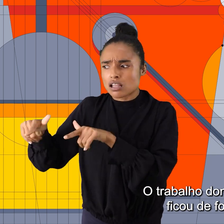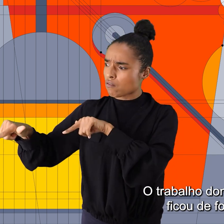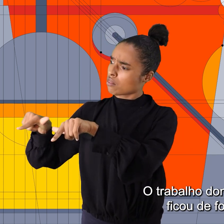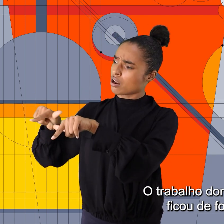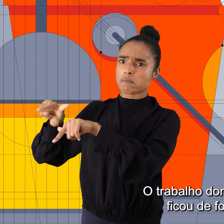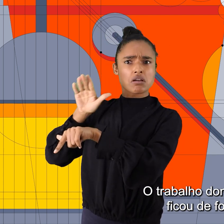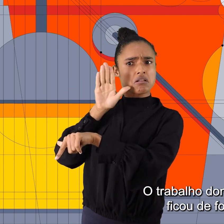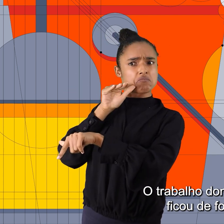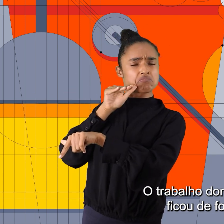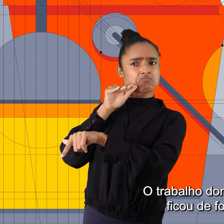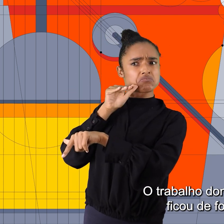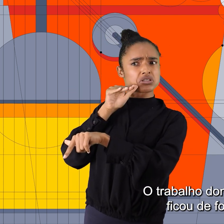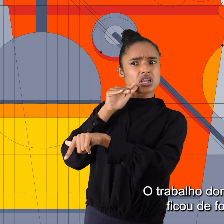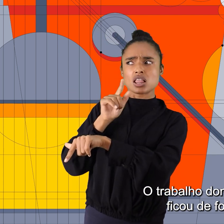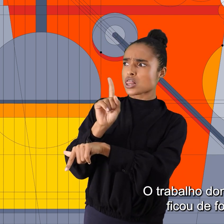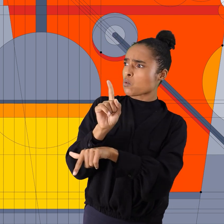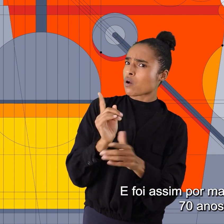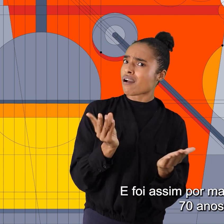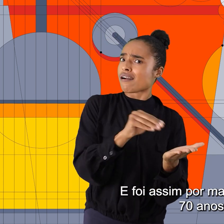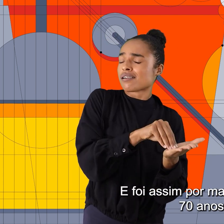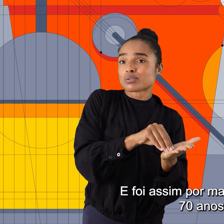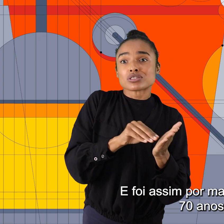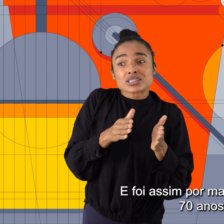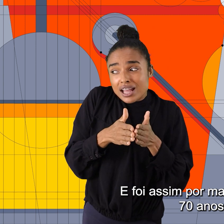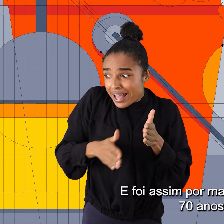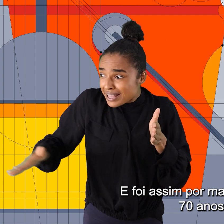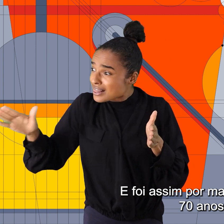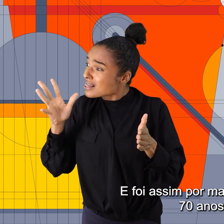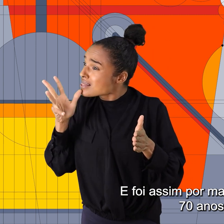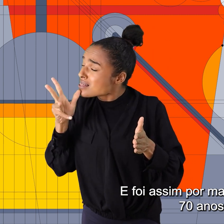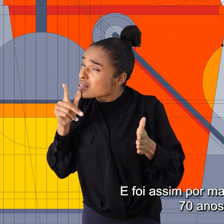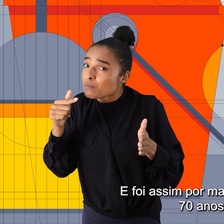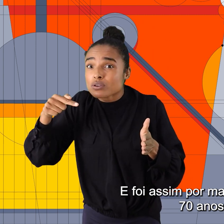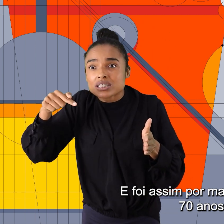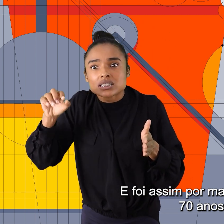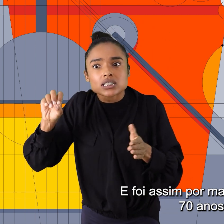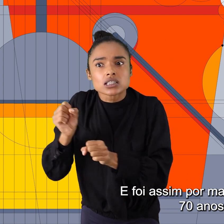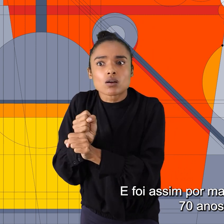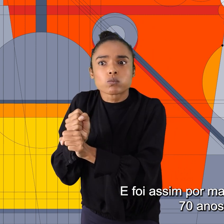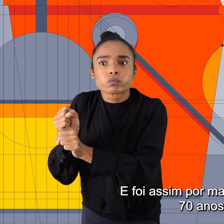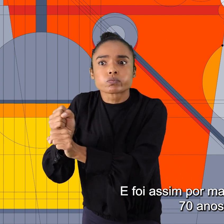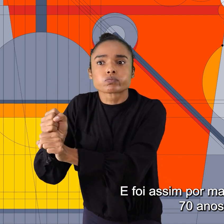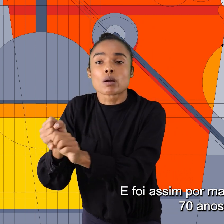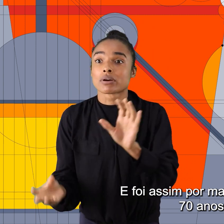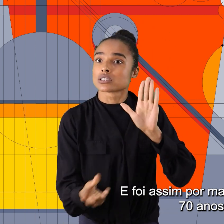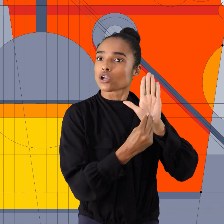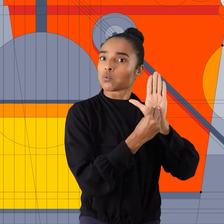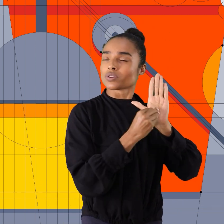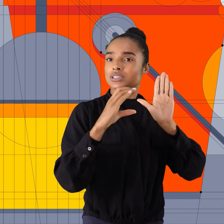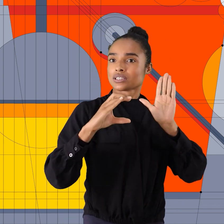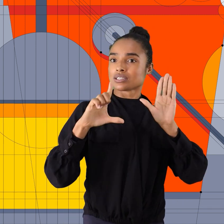doméstico ficou de fora. E foi assim por mais 70 anos. 70